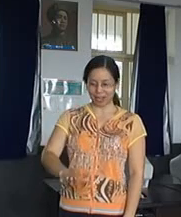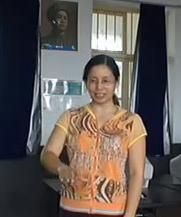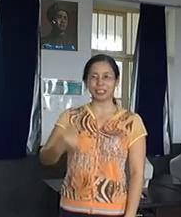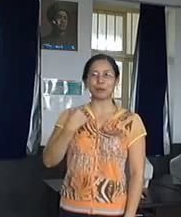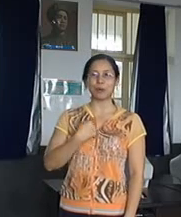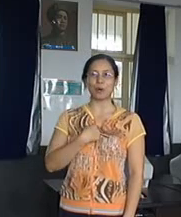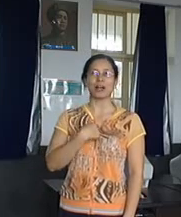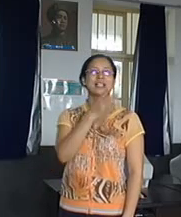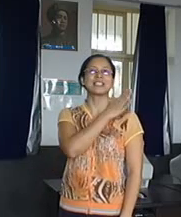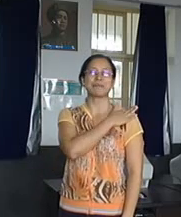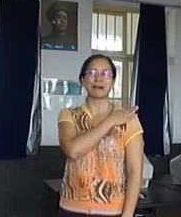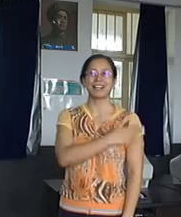拍着我肩膀。